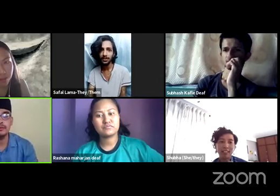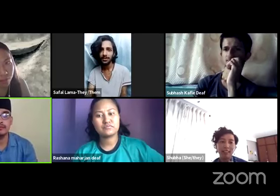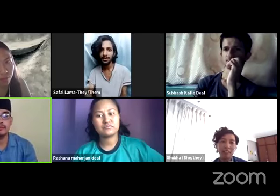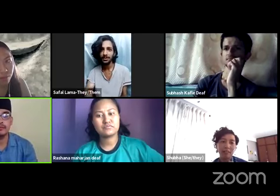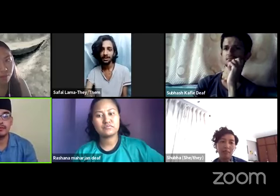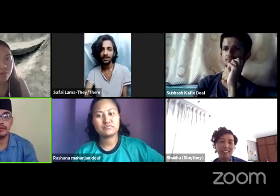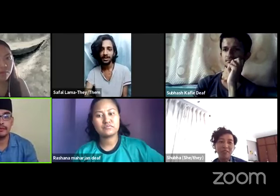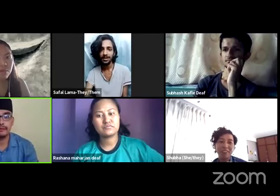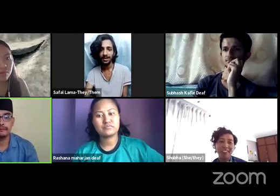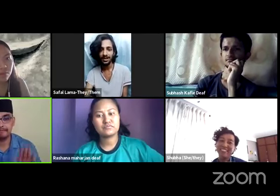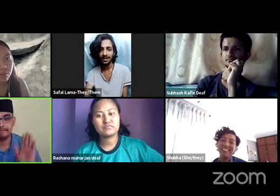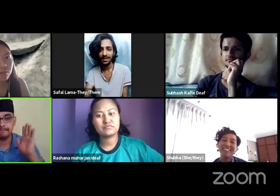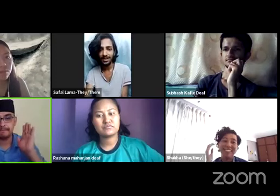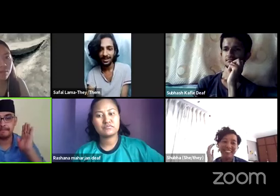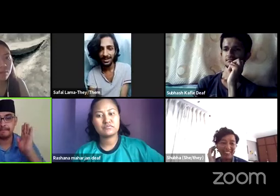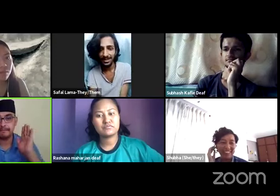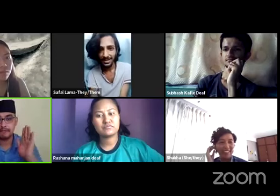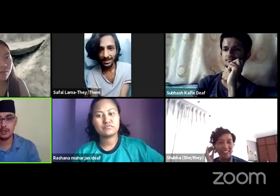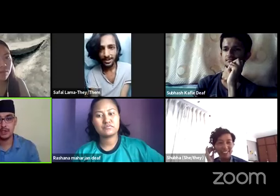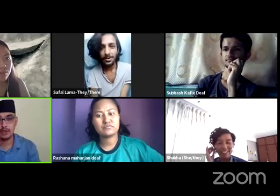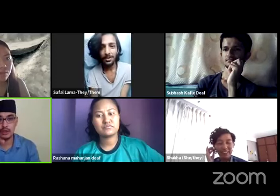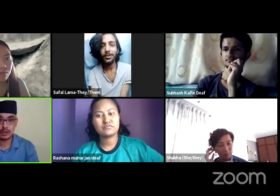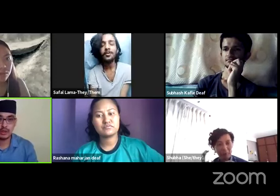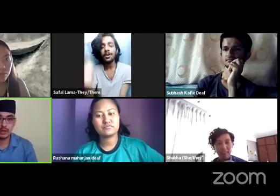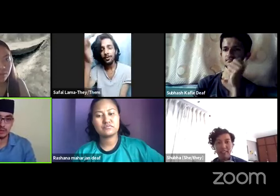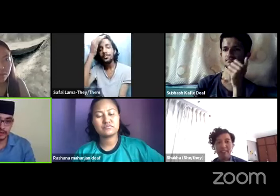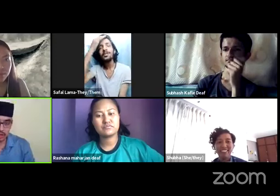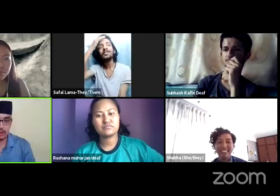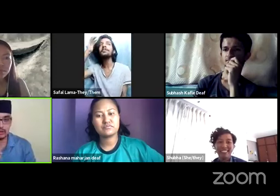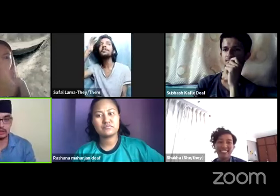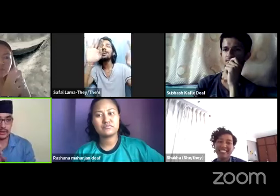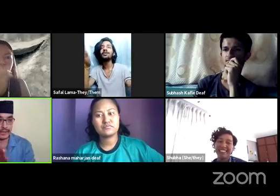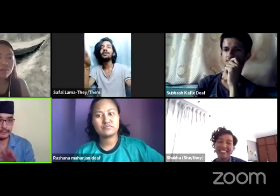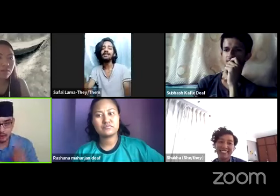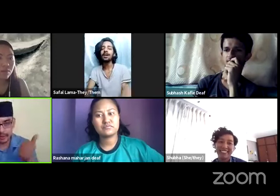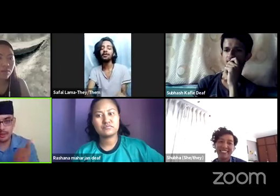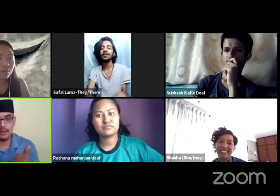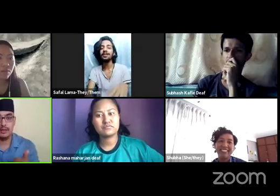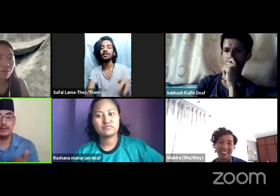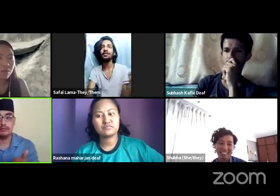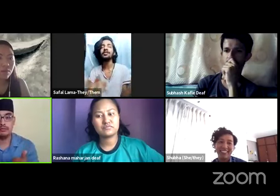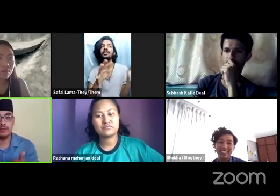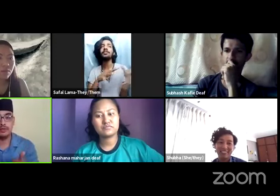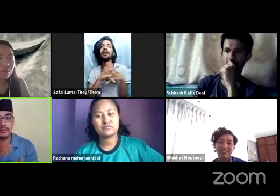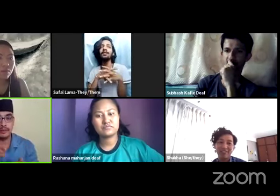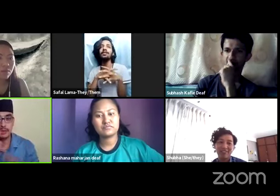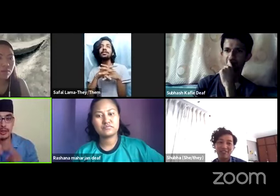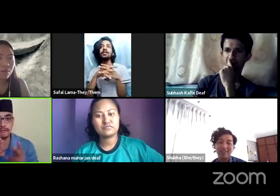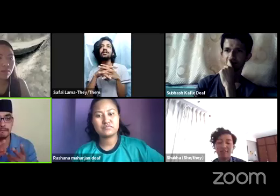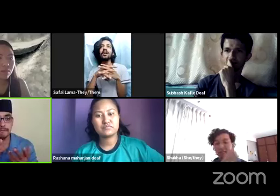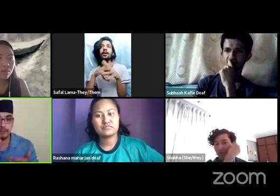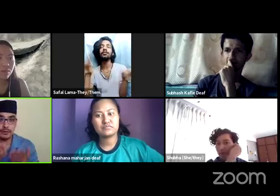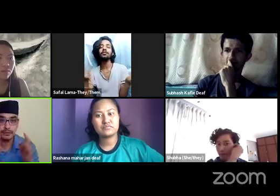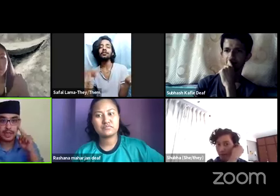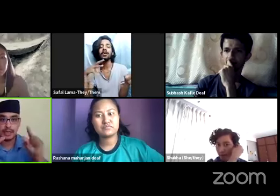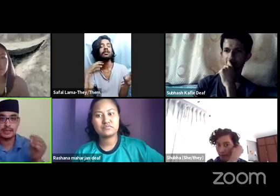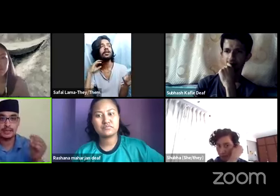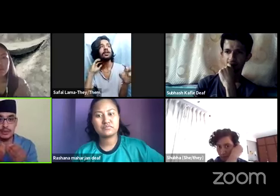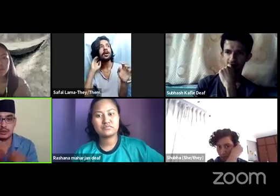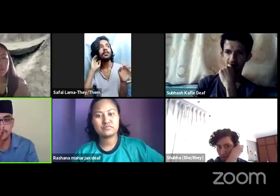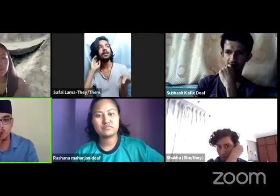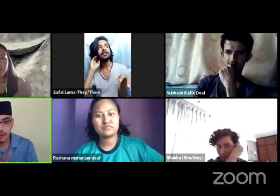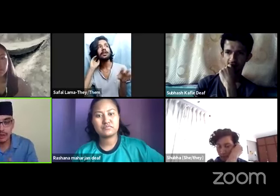धेरै धेरै धन्यवाद सफल। अनि हो मैले सबै कुराहरू चाहिँ ल्याएँ होला किनभने चाहिँ अहिले चाहिँ माइन, किनभने चाहिँ हाम्रो यो